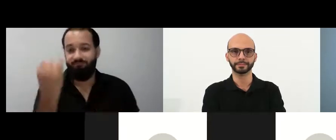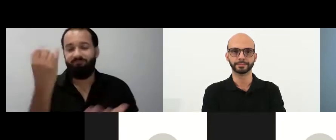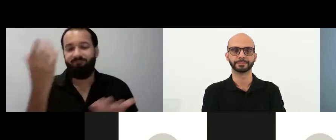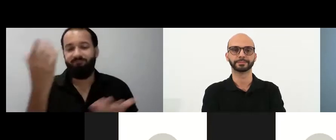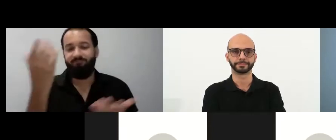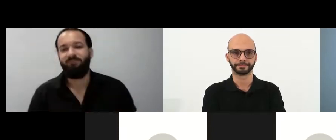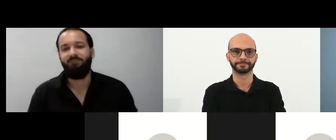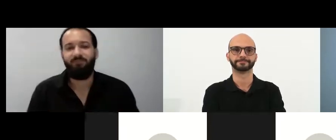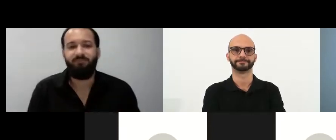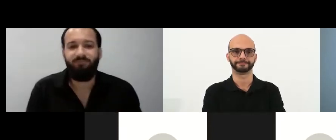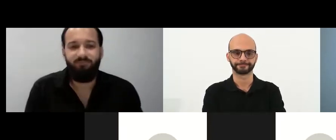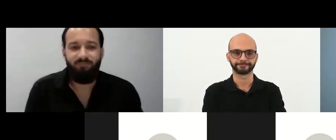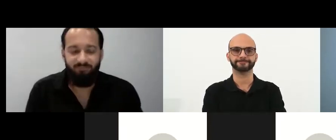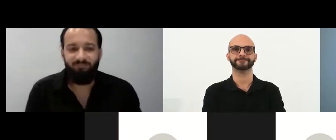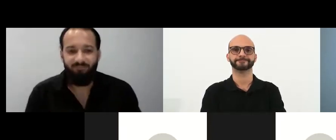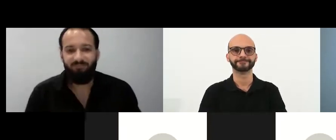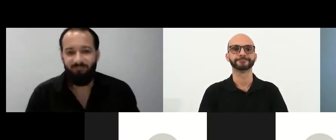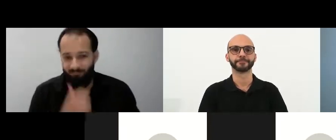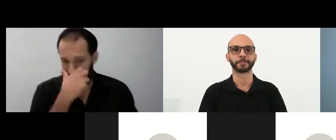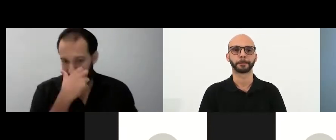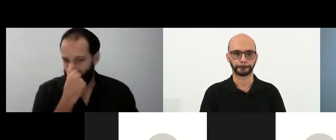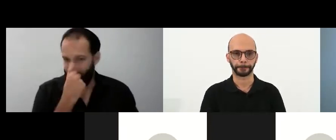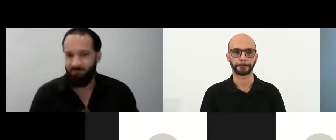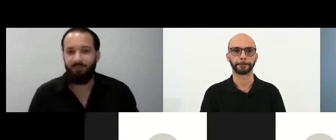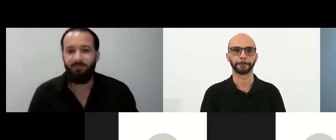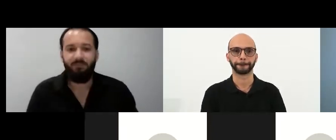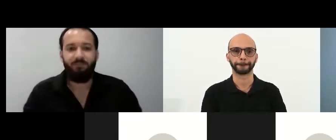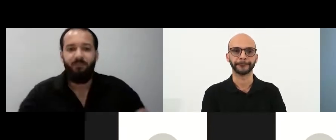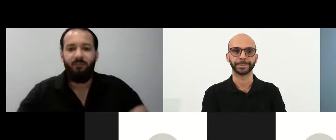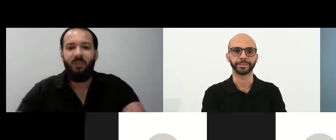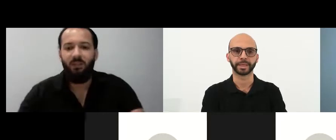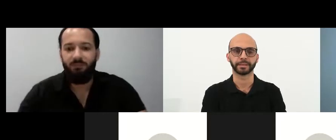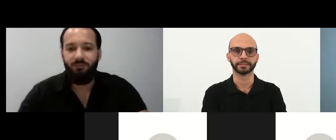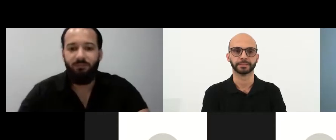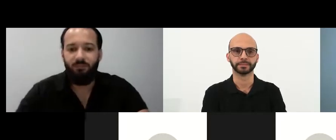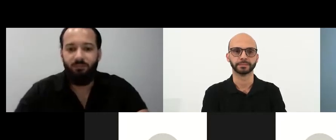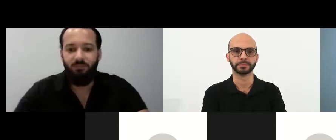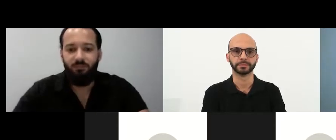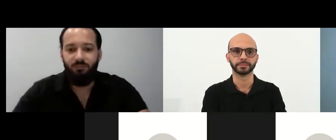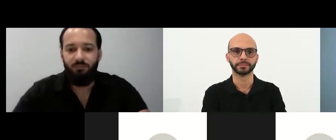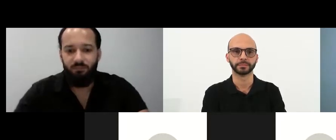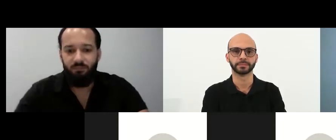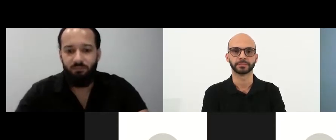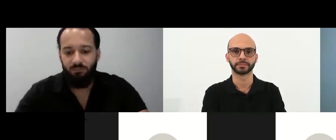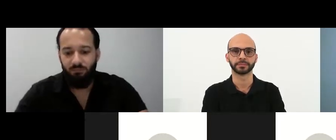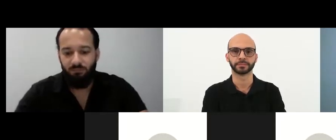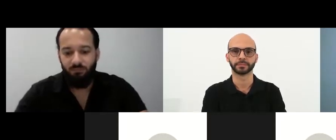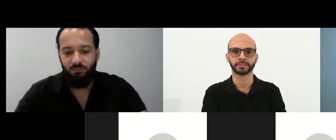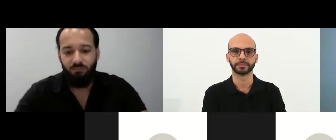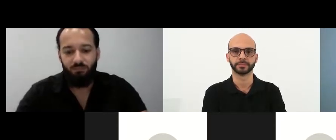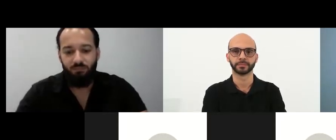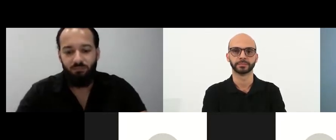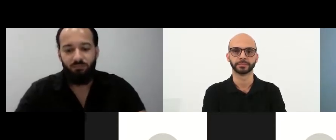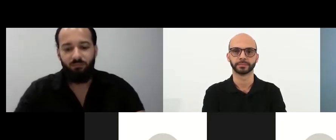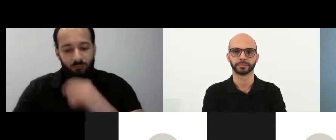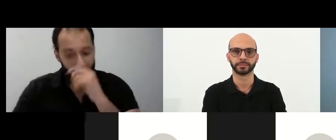para a sociedade diversos assuntos, como estamos fazendo com essas lives. também, de fato, é realmente muito